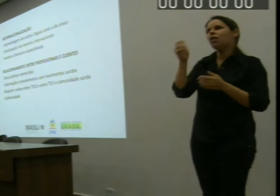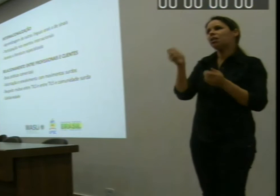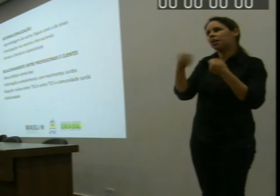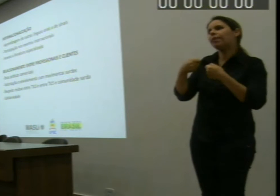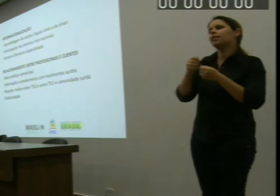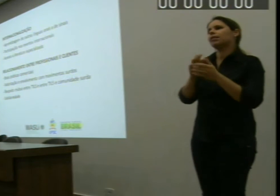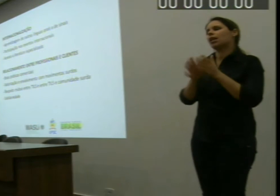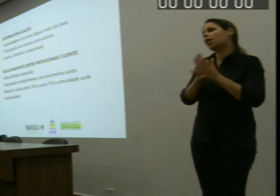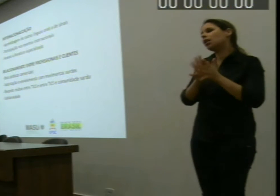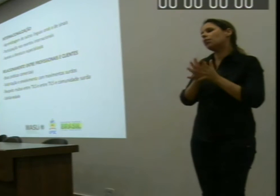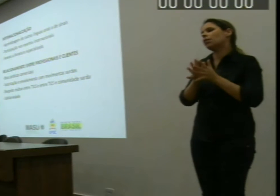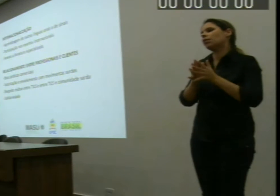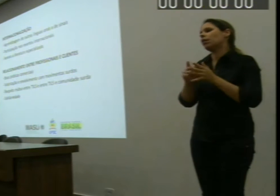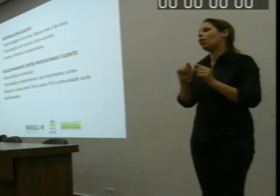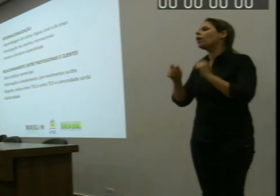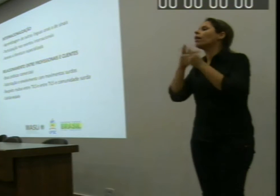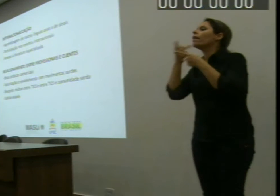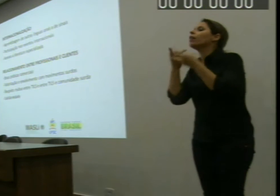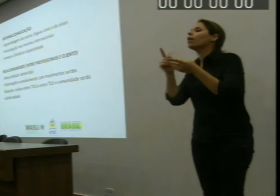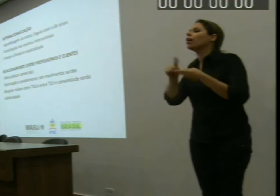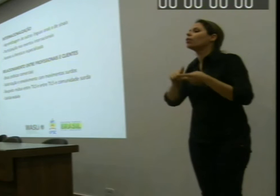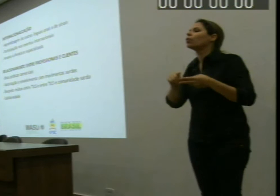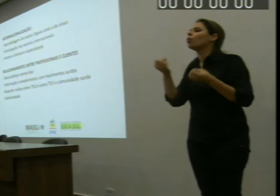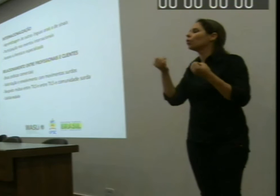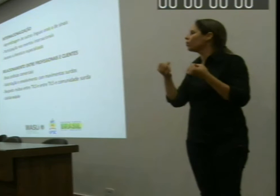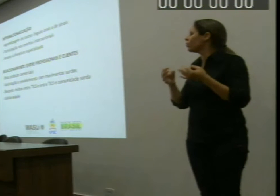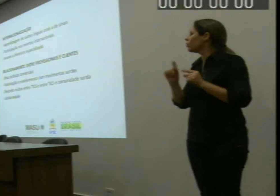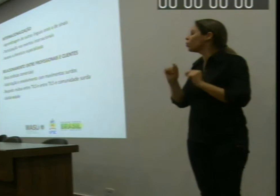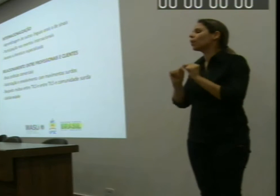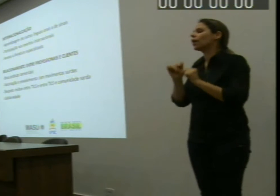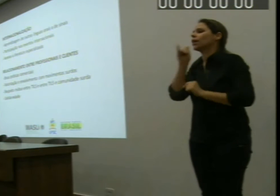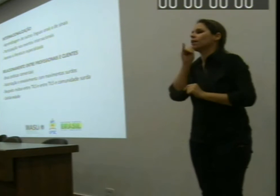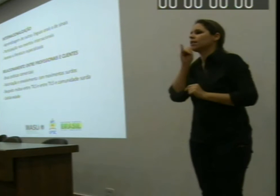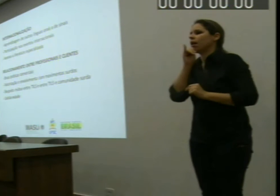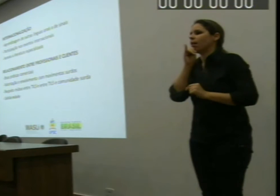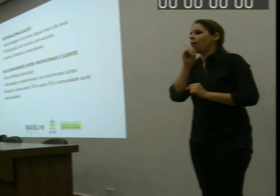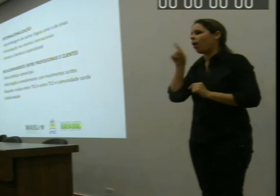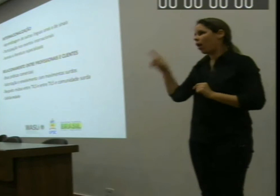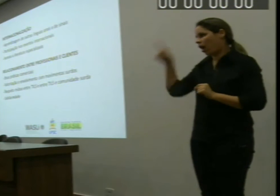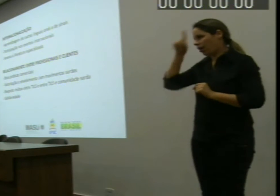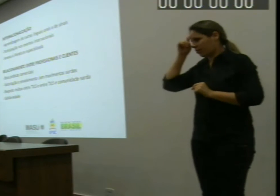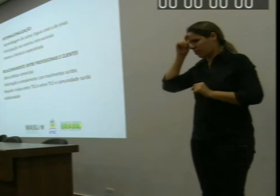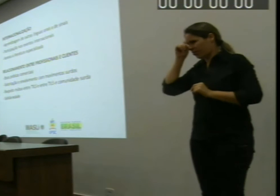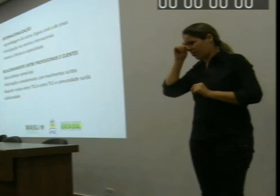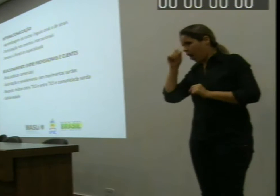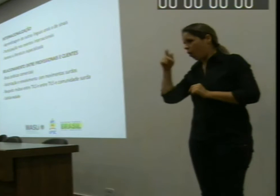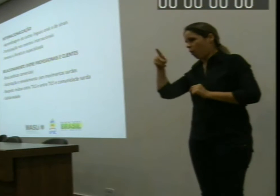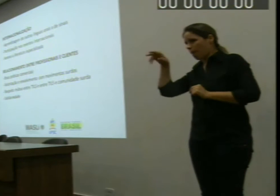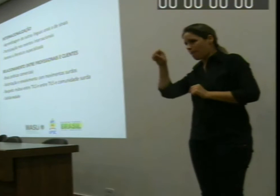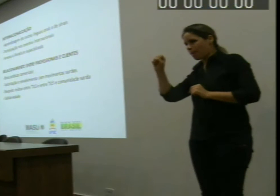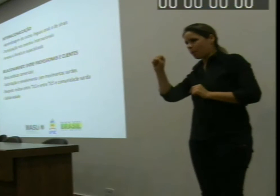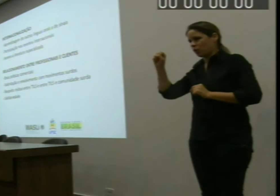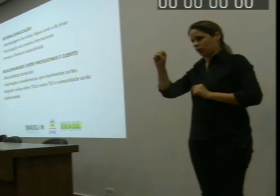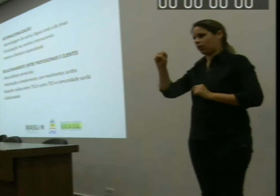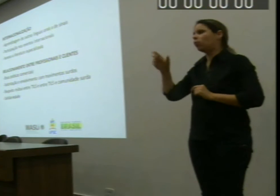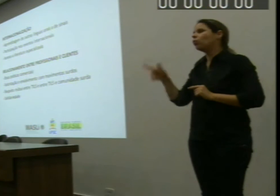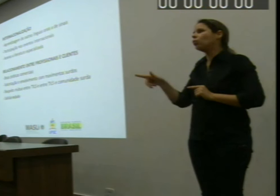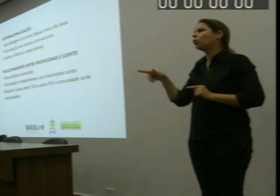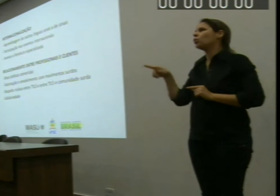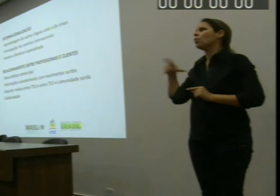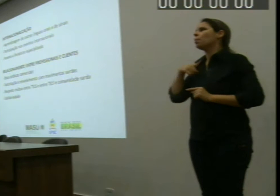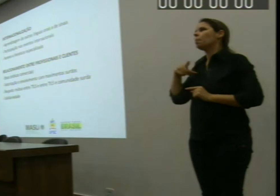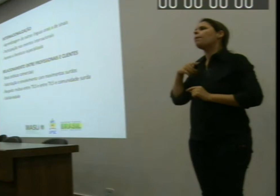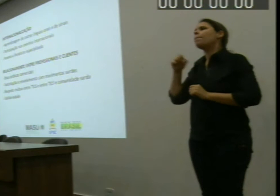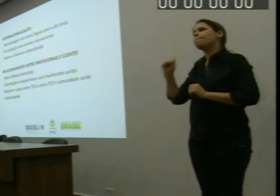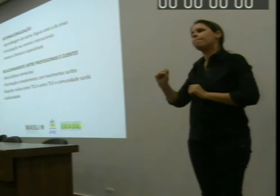tá dizendo que a o posto de saúde ele pode ter um funcionário que fez o curso de libras ou ele pode ter o